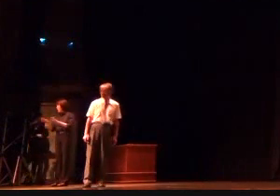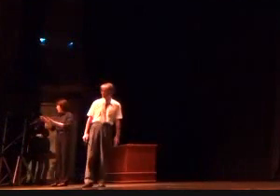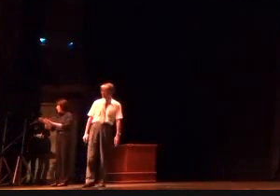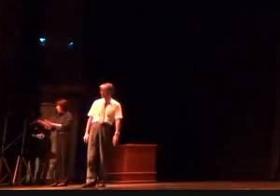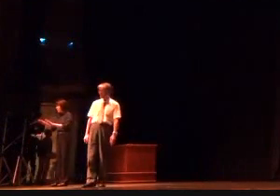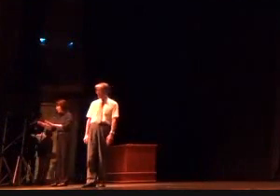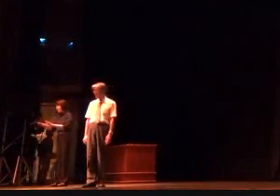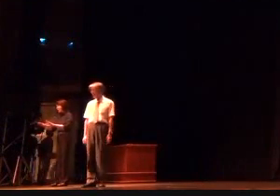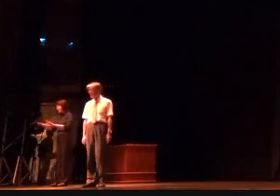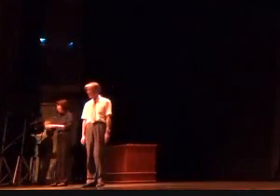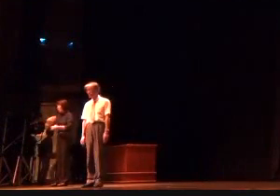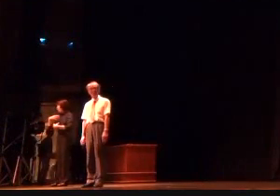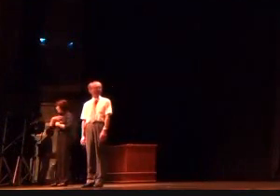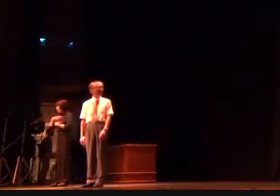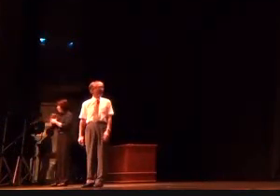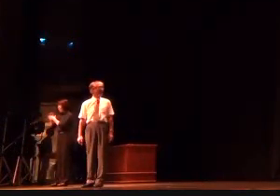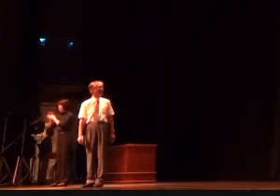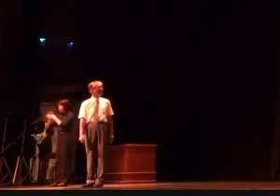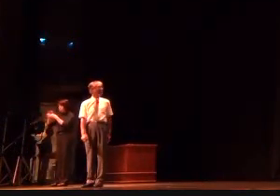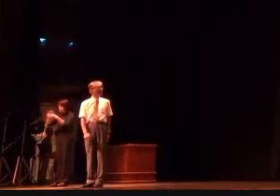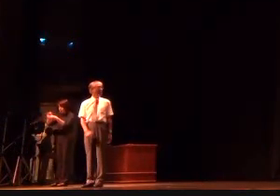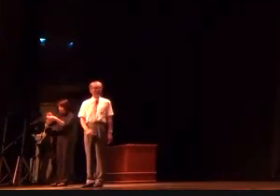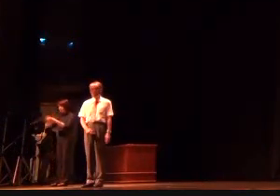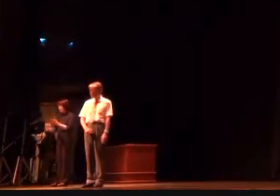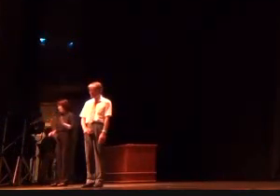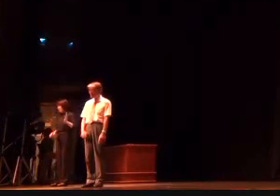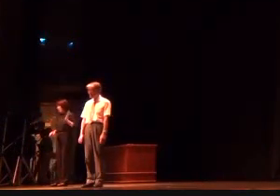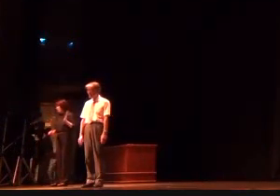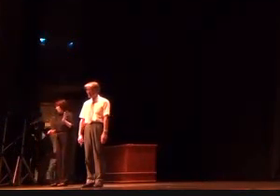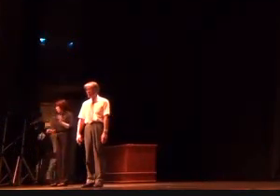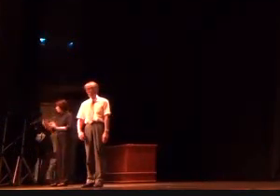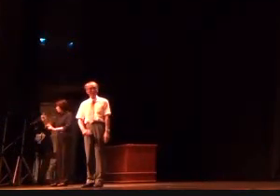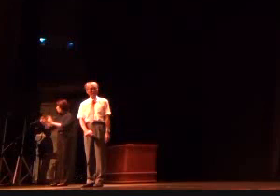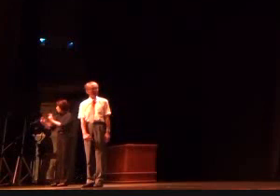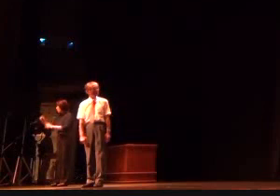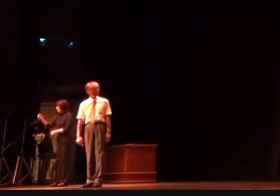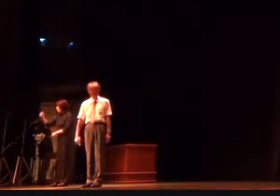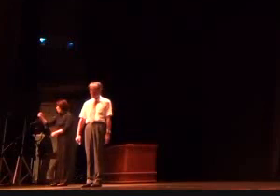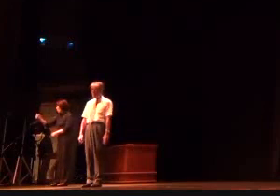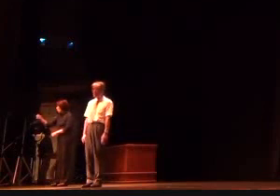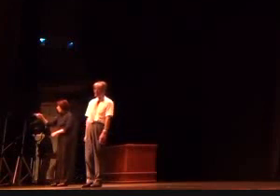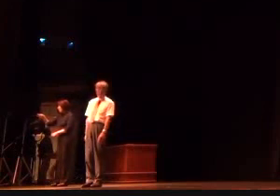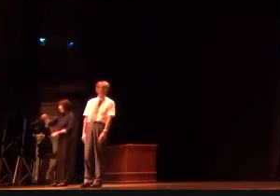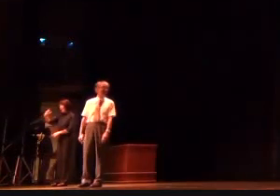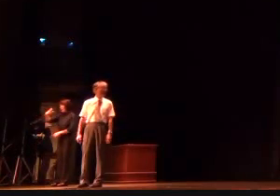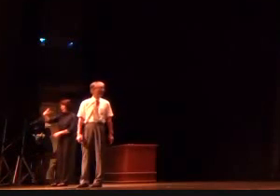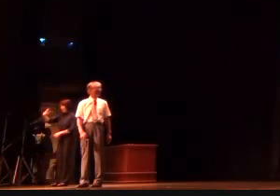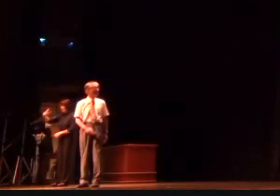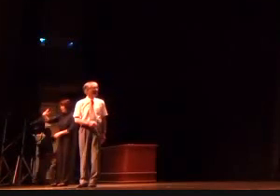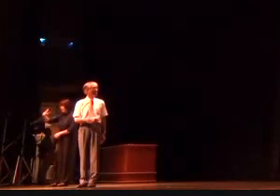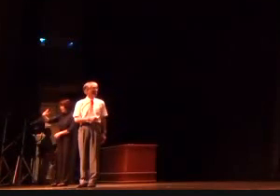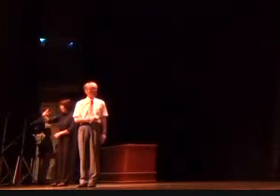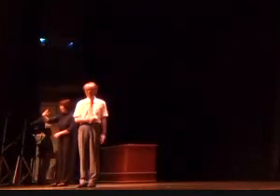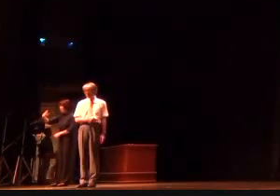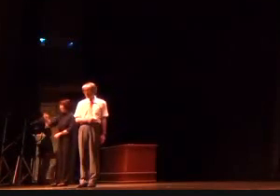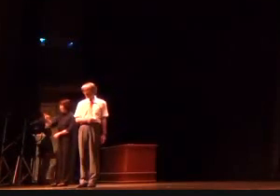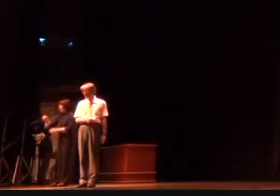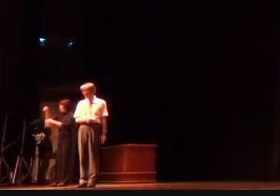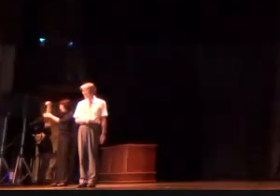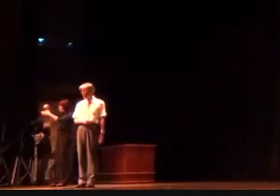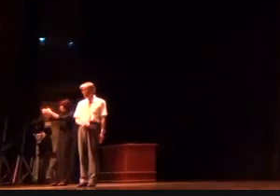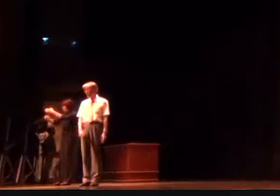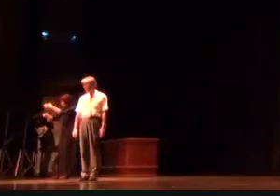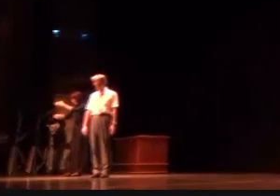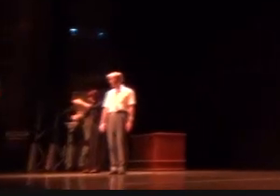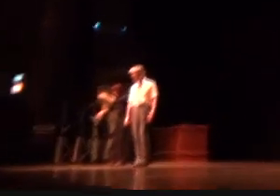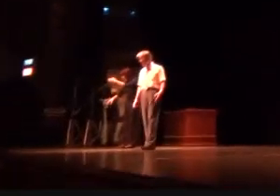も危機は続いています。運転中だった1号機から3号機、それは溶け落ちた炉心